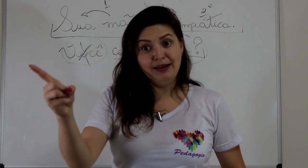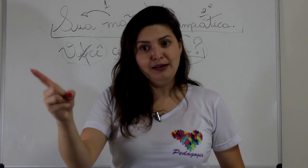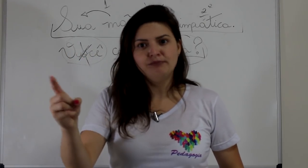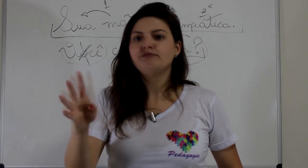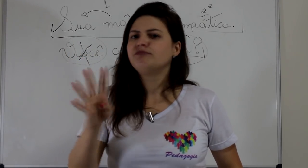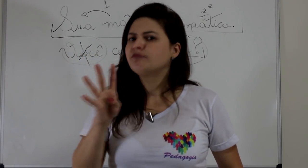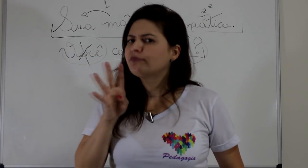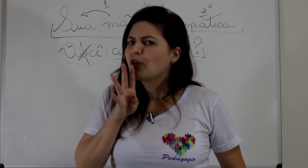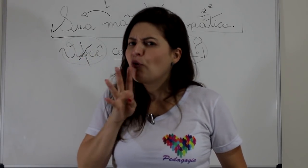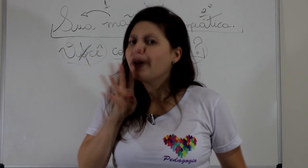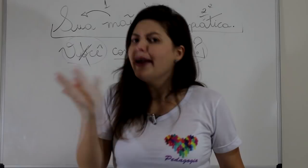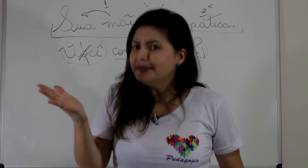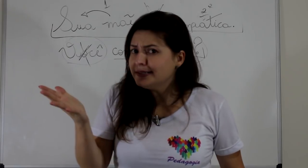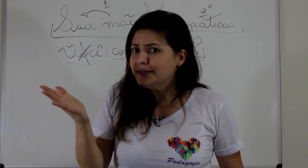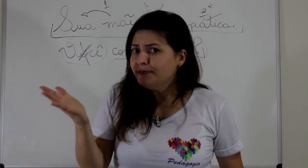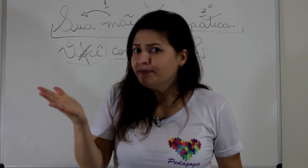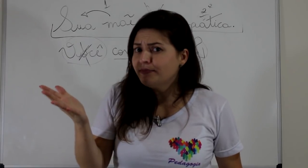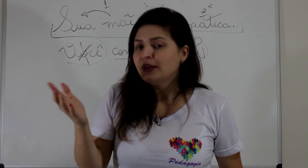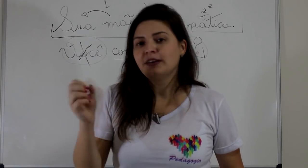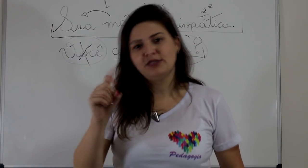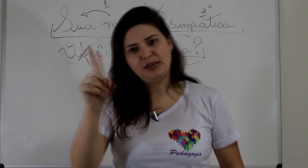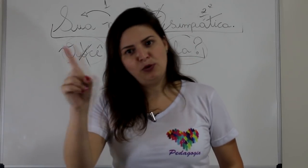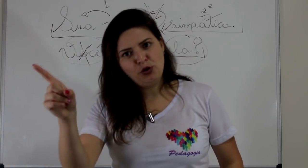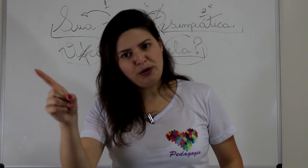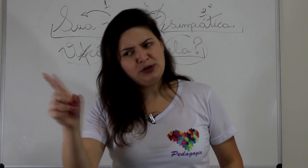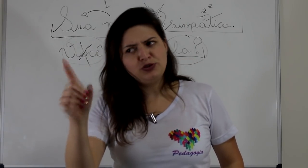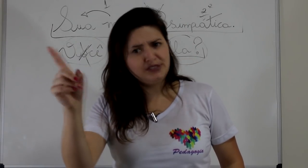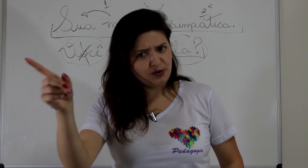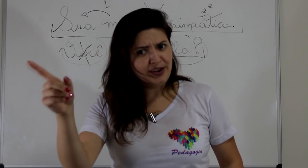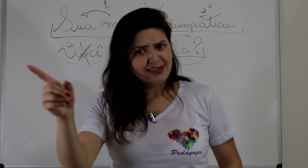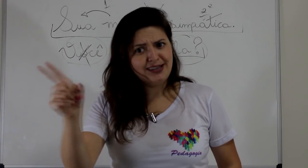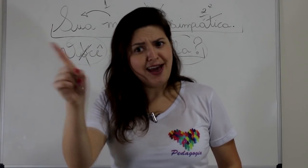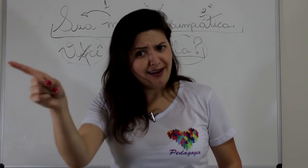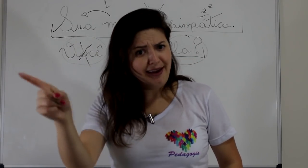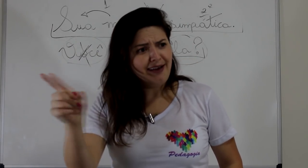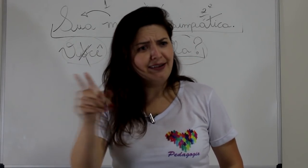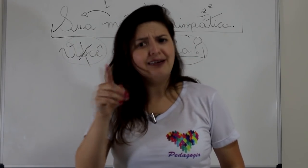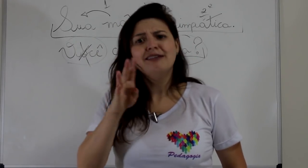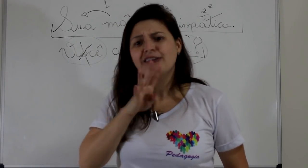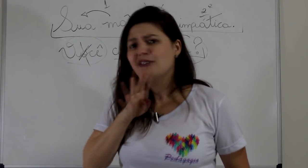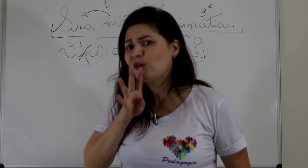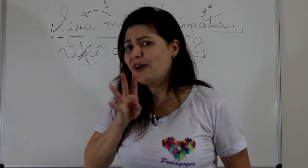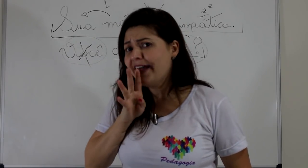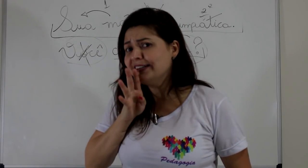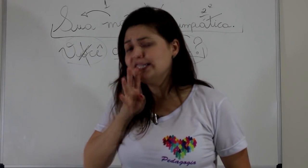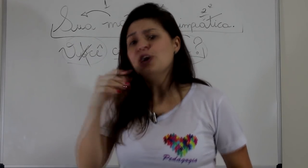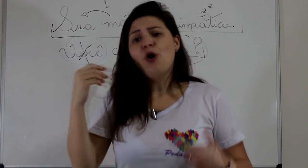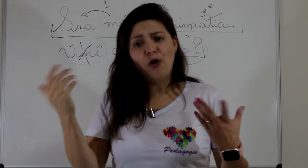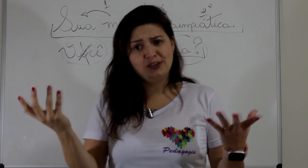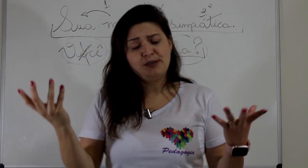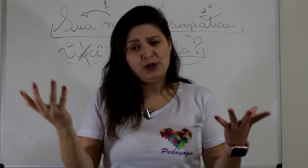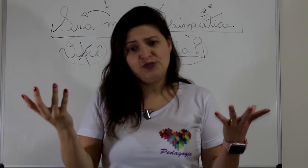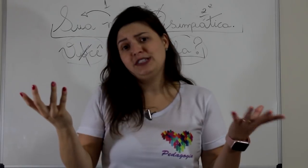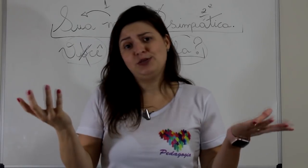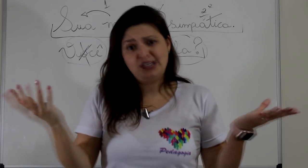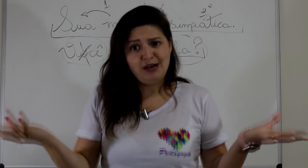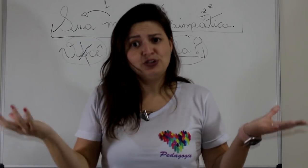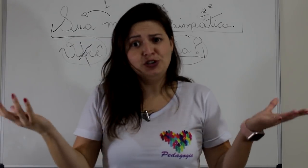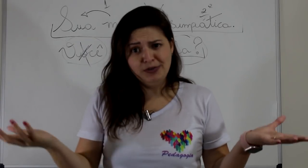ela conhece? Você apontou para a pessoa. Você conhece ela? Ela conhece? Ou você pode fazer o sinal de